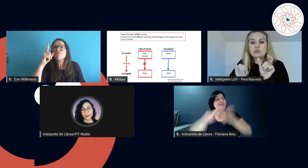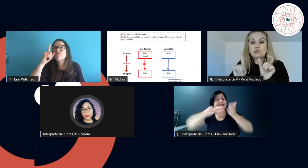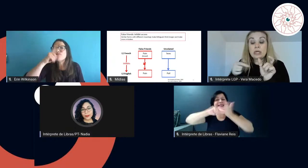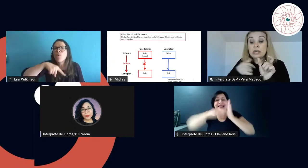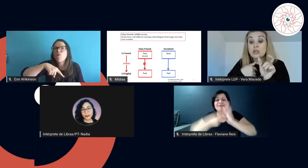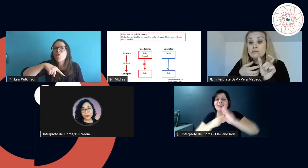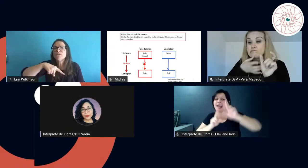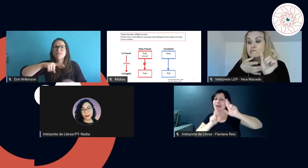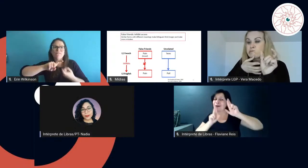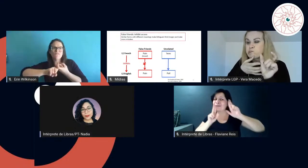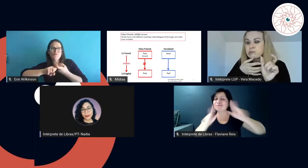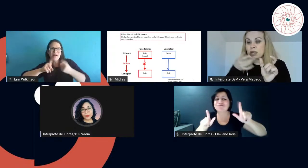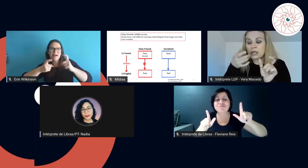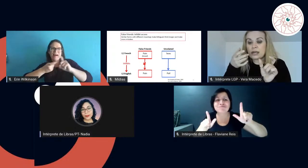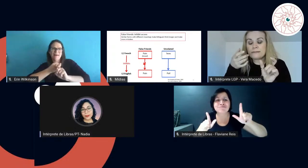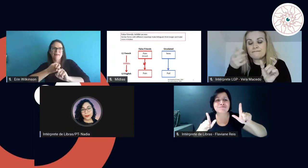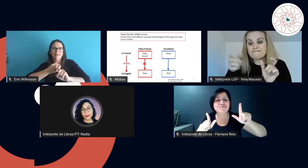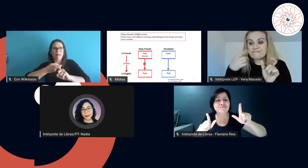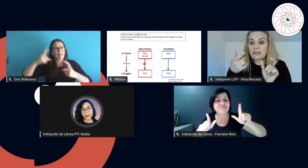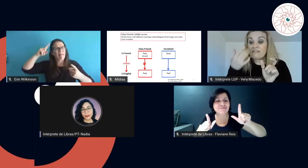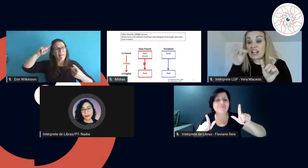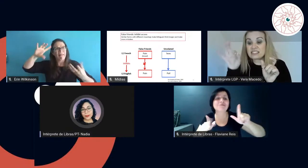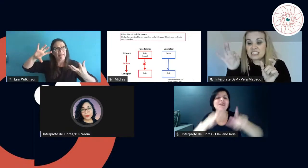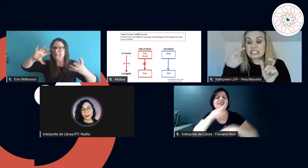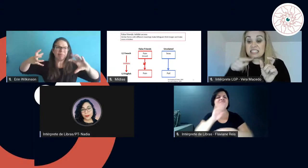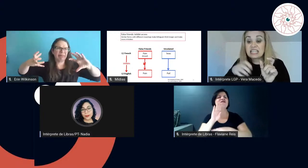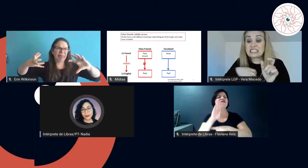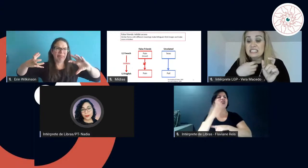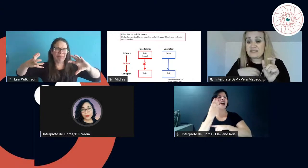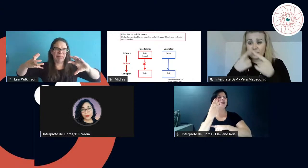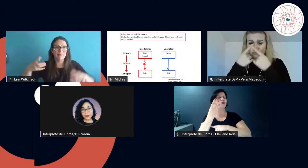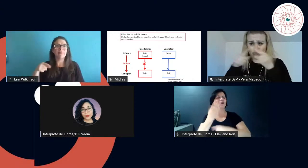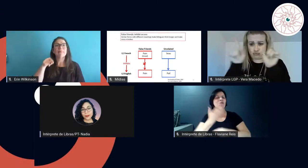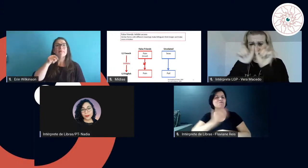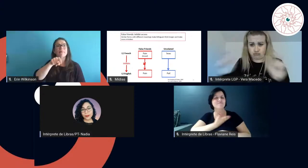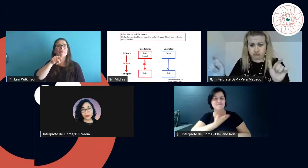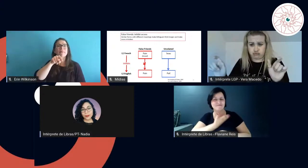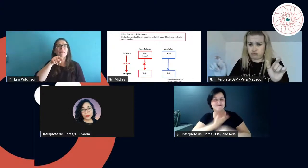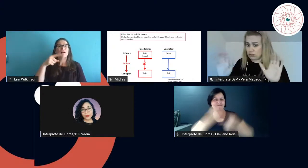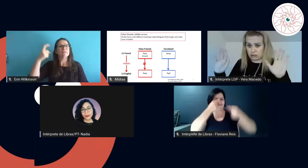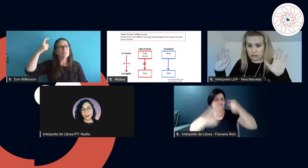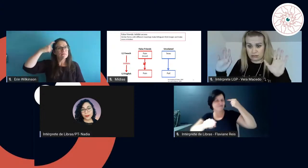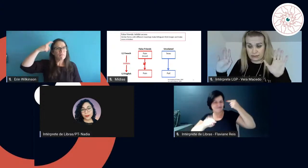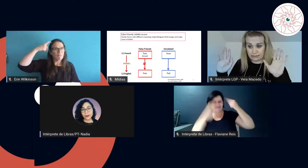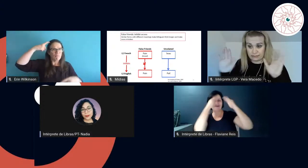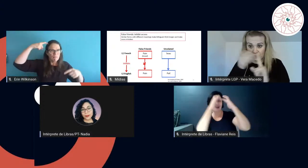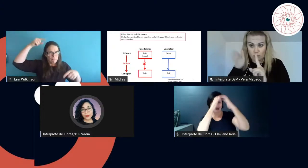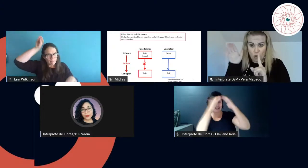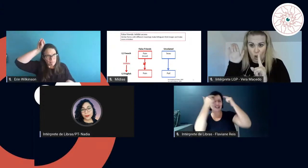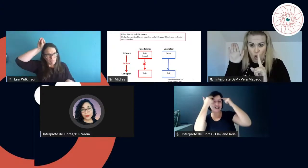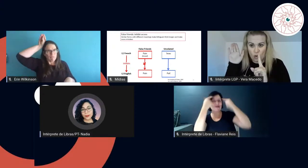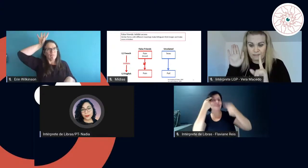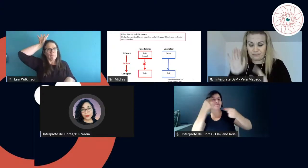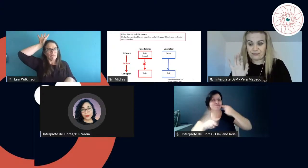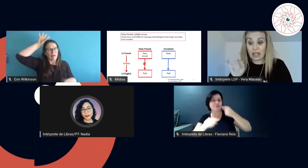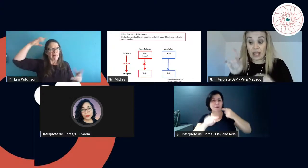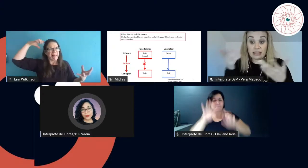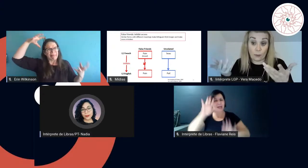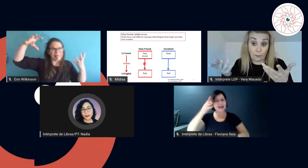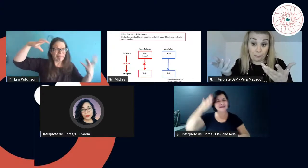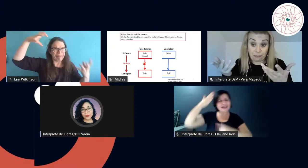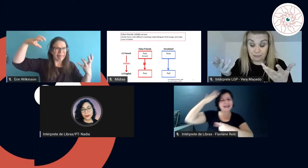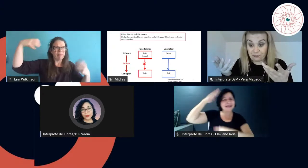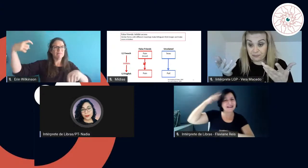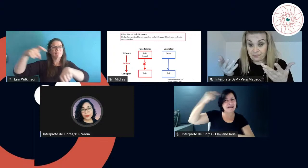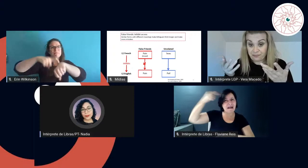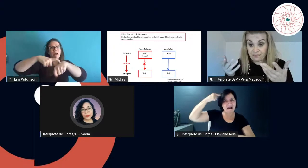levar ao pé da letra, tem significados totalmente distantes, né? Então, eh